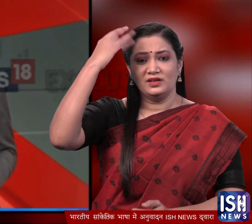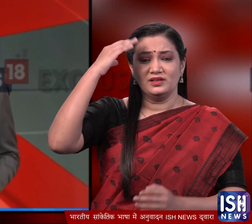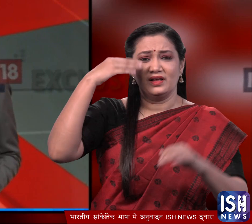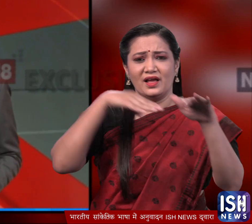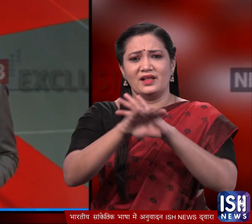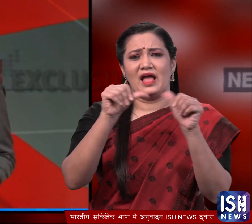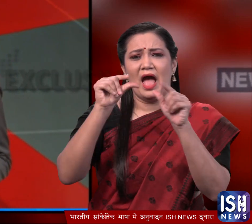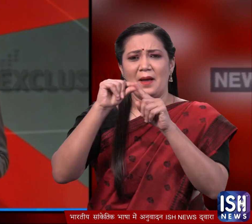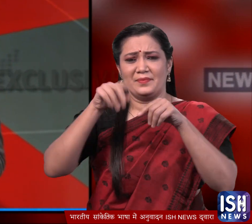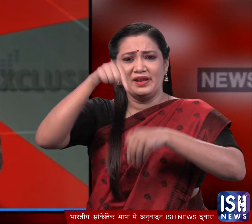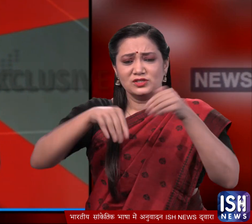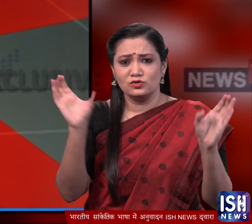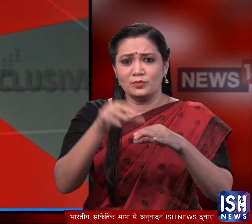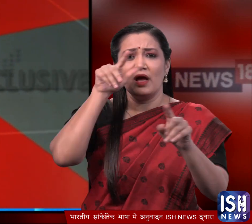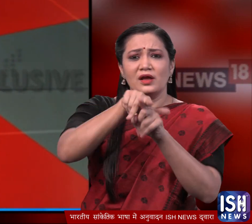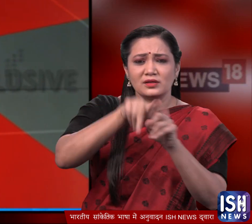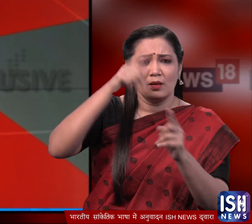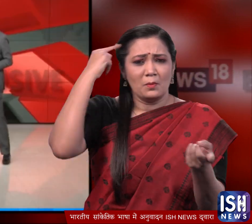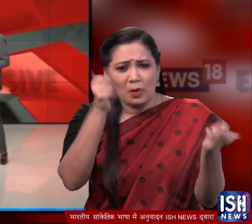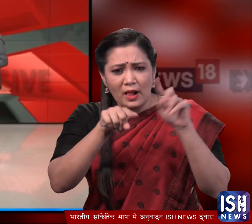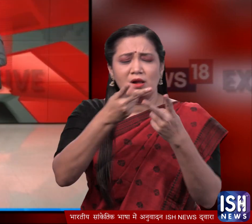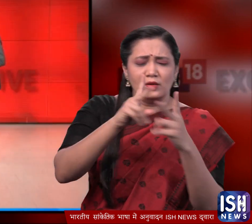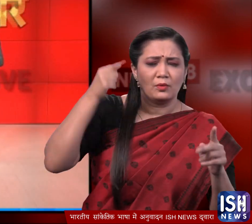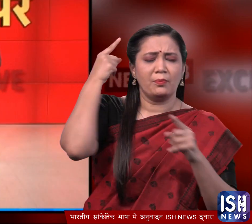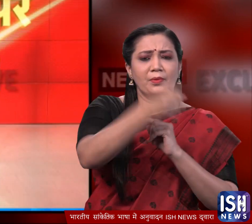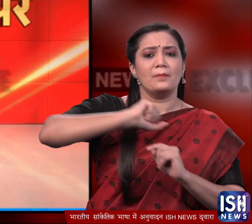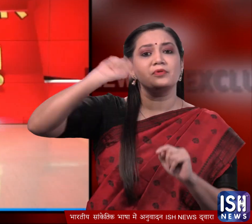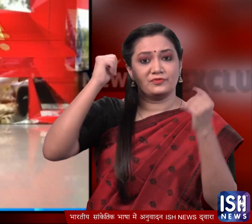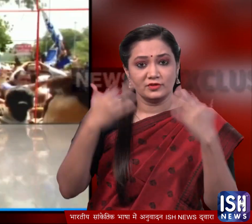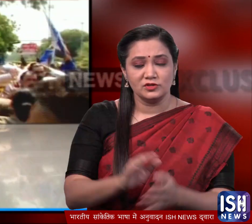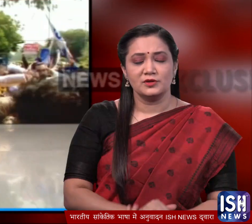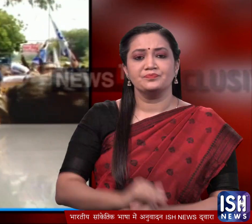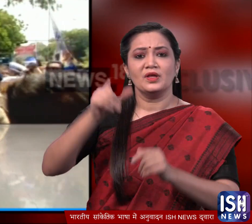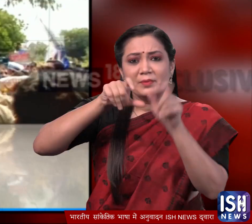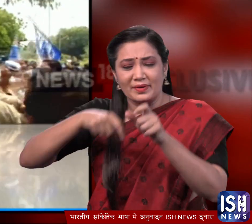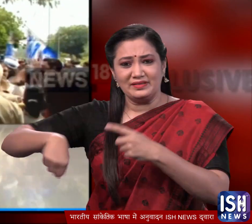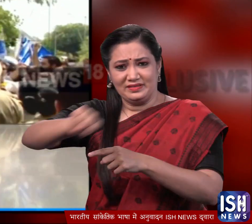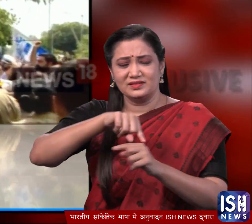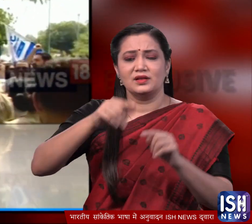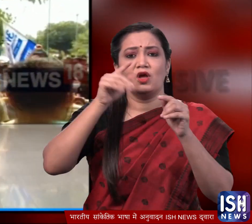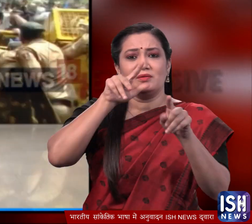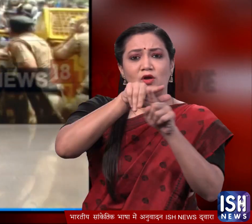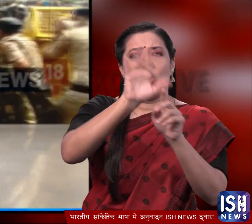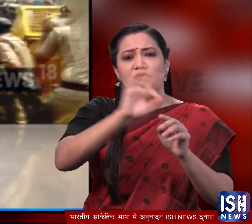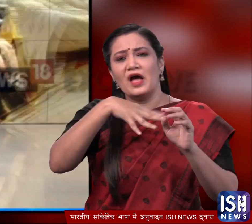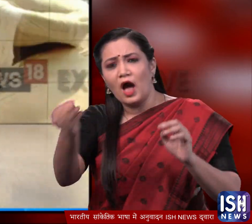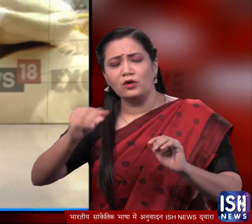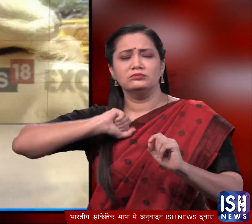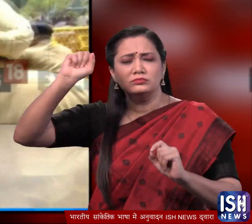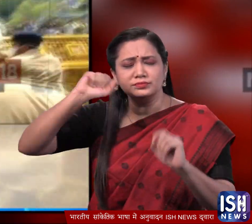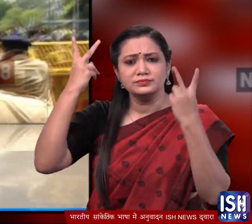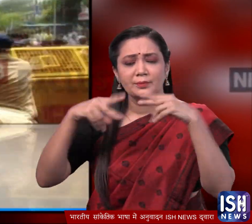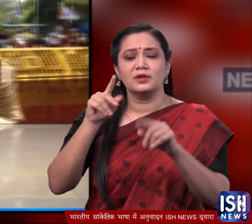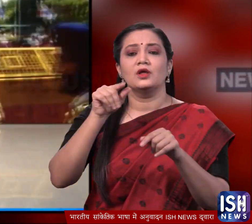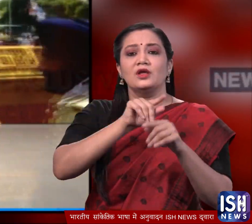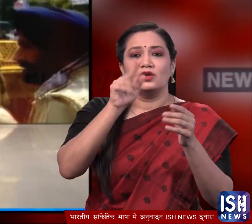चंडीगढ़ में आम आदमी पार्टी ने नगर निगम में भ्रष्टाचार का आरोप लगाते हुए प्रदर्शन किया। पार्टी के कार्यकर्ता नगर निगम के कार्यालय के बाहर इकट्ठा हुए। उनकी